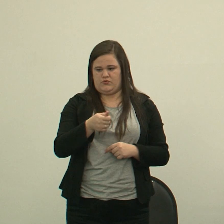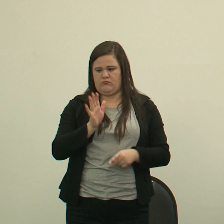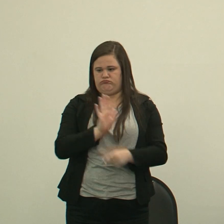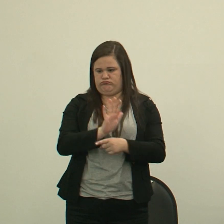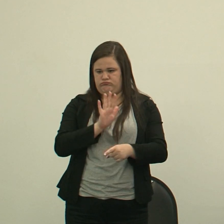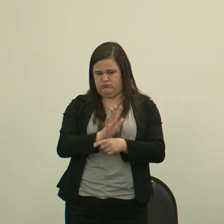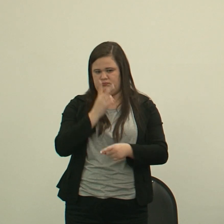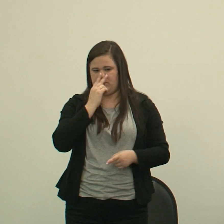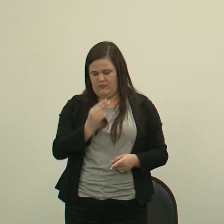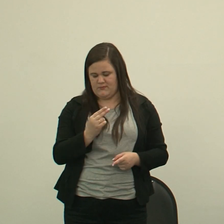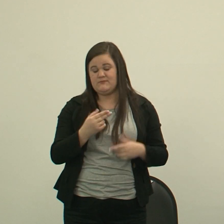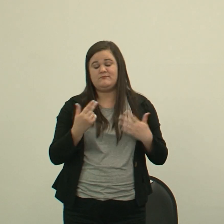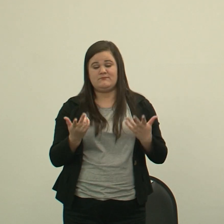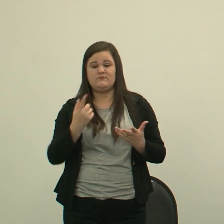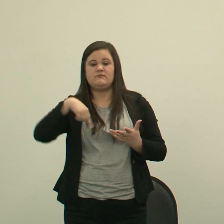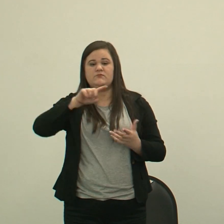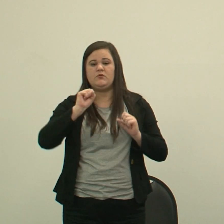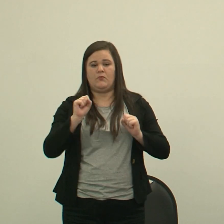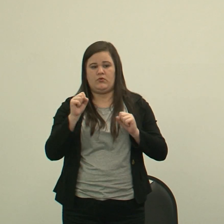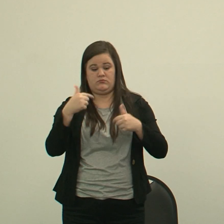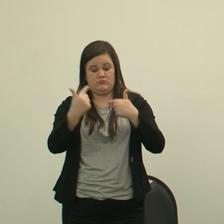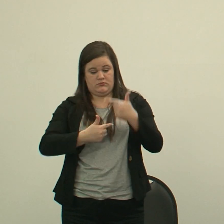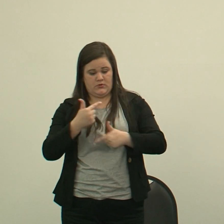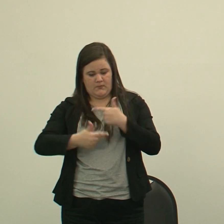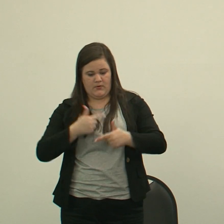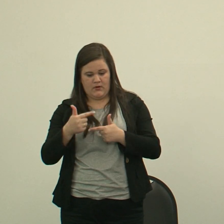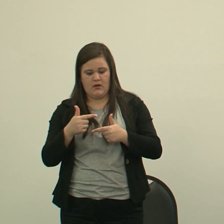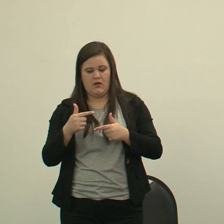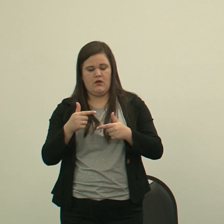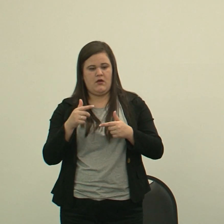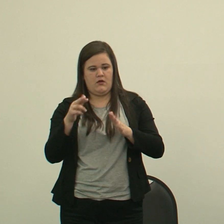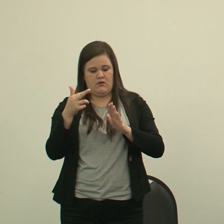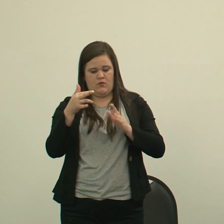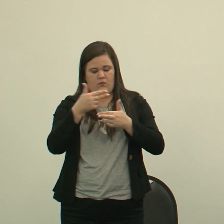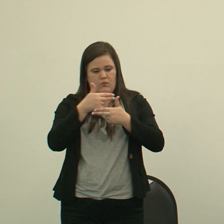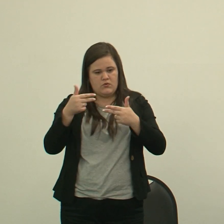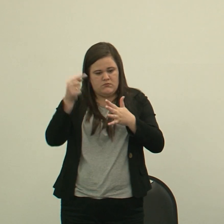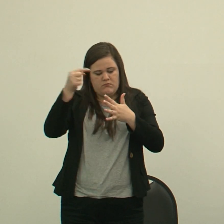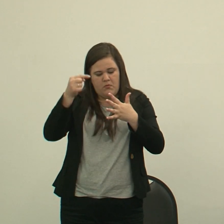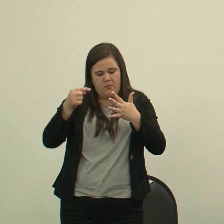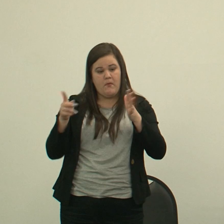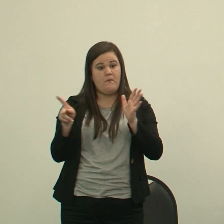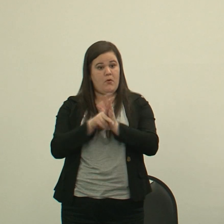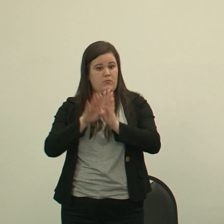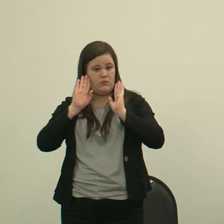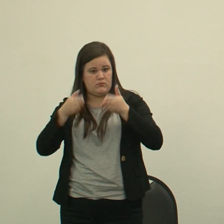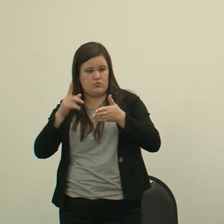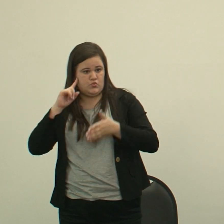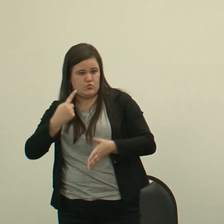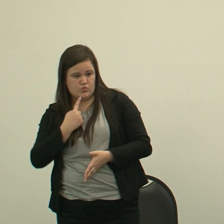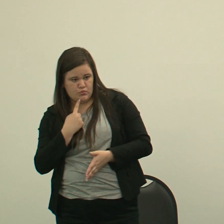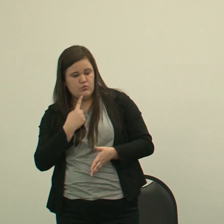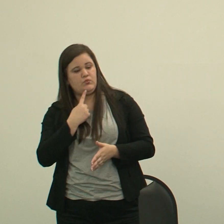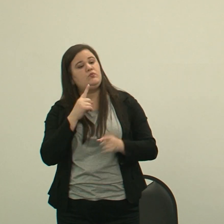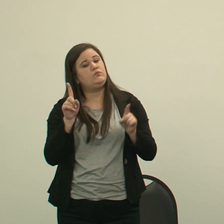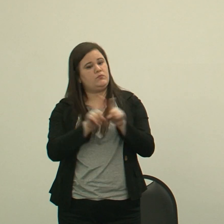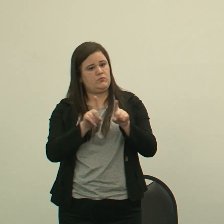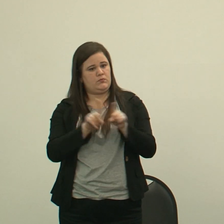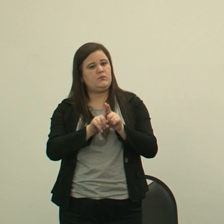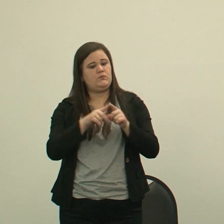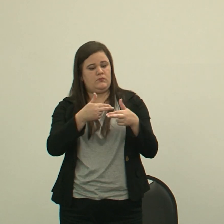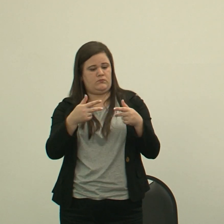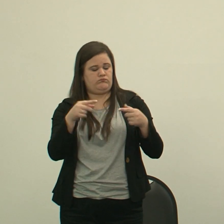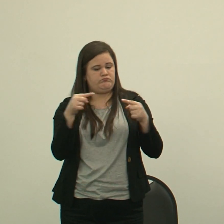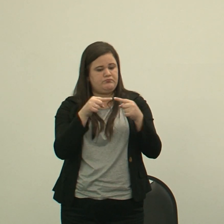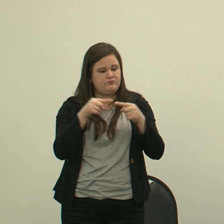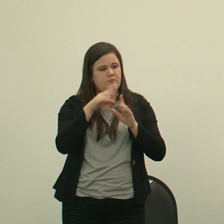pode trabalhar tanto questões específicas do surdo, como questões do conteúdo mesmo que a gente tem que